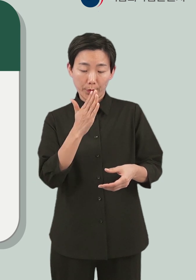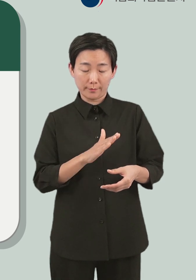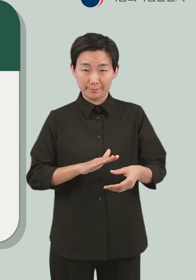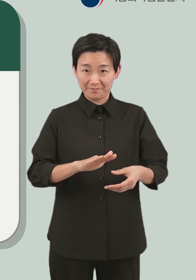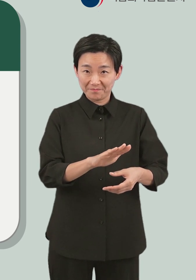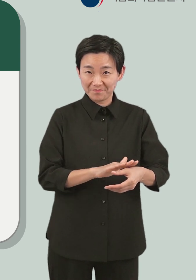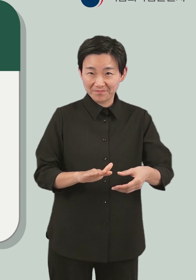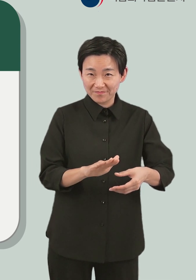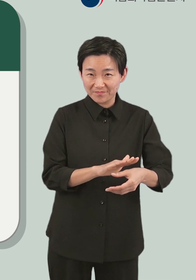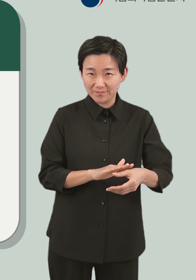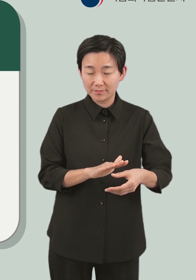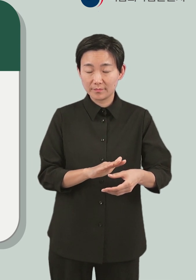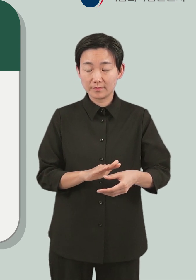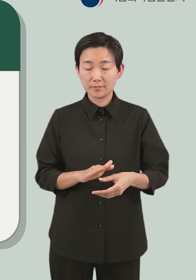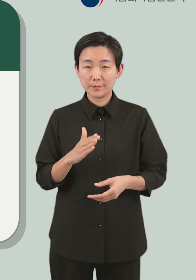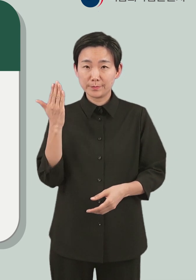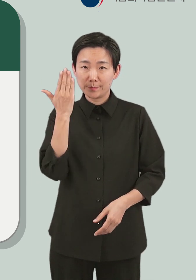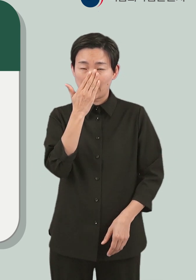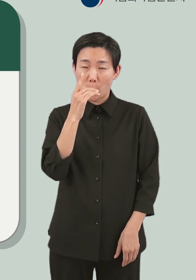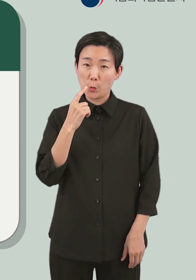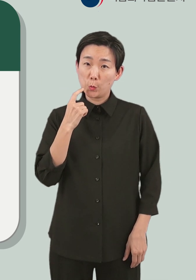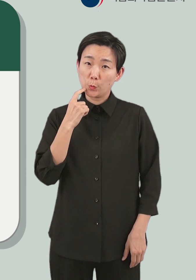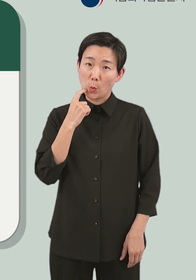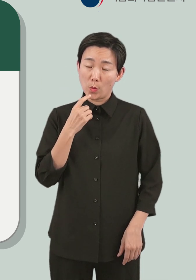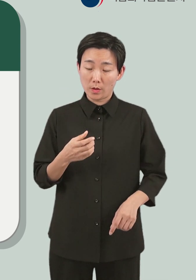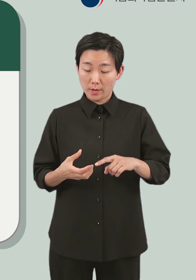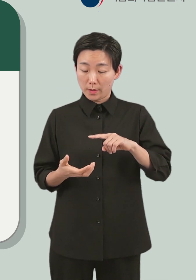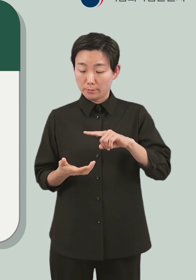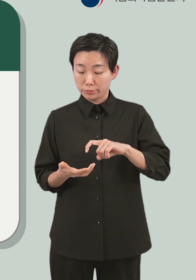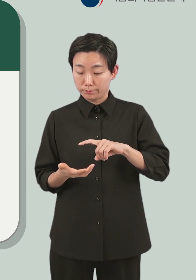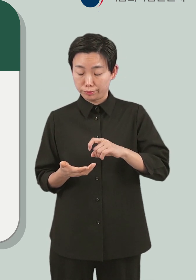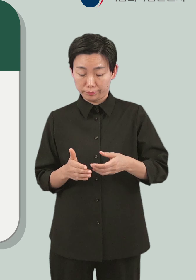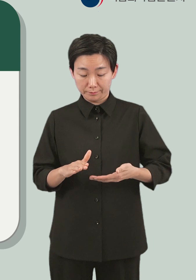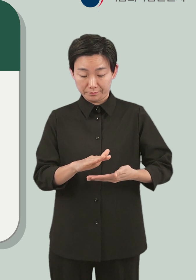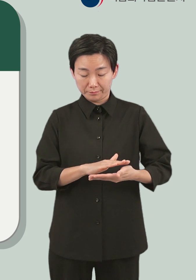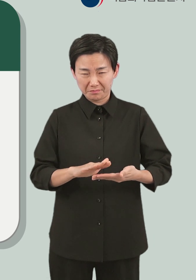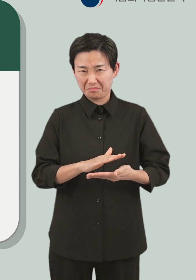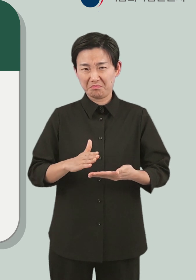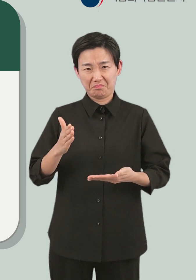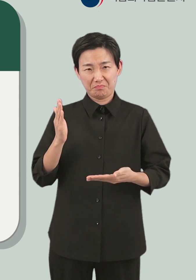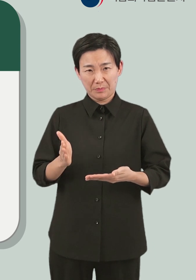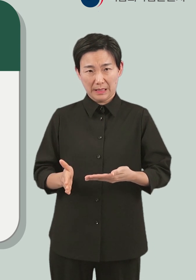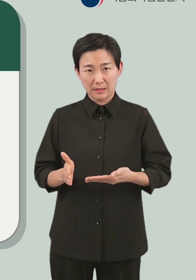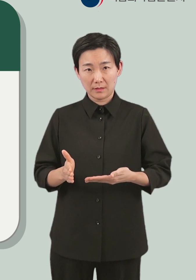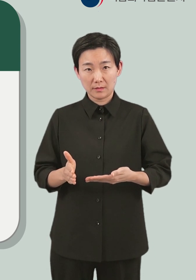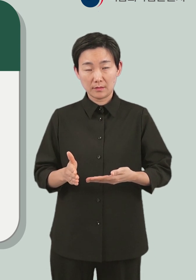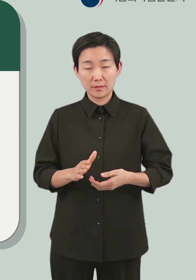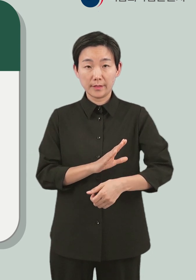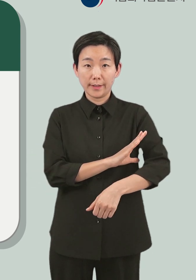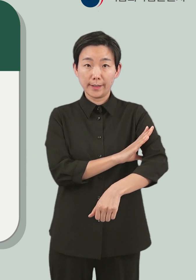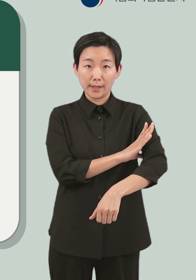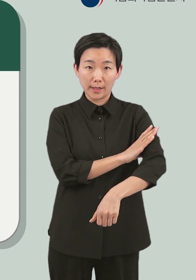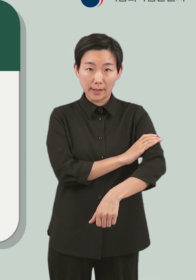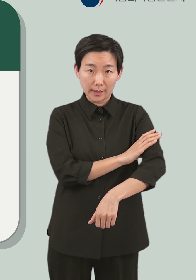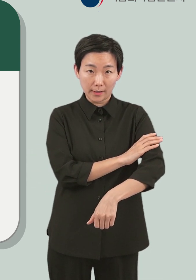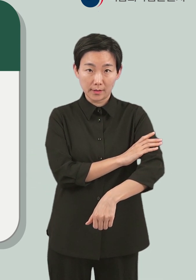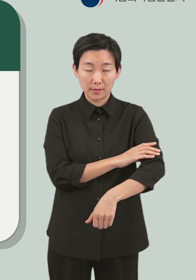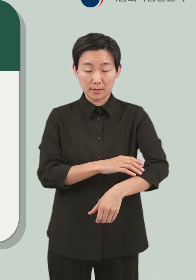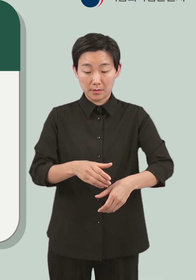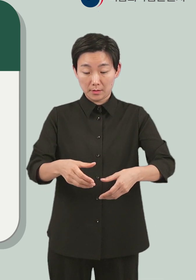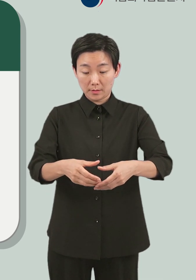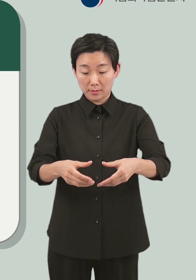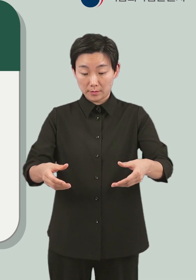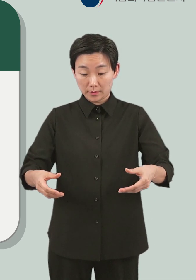심한 장소에 보관하지 않아야 합니다. 청소할 때는 연마제나 휘발성 세제는 사용하지 않아야 합니다.